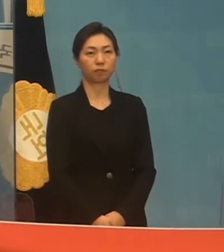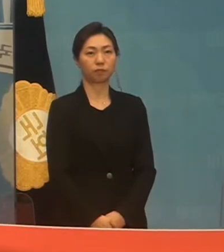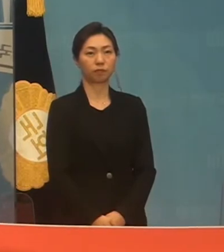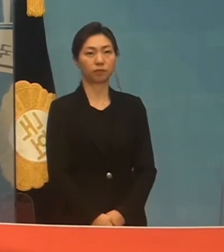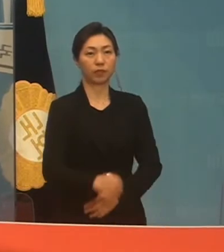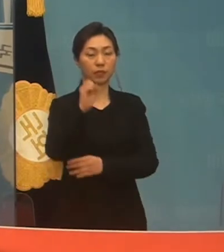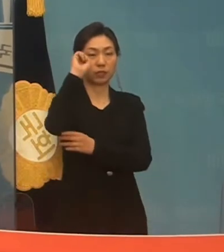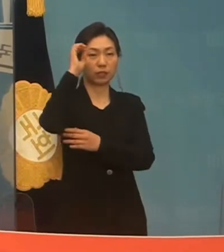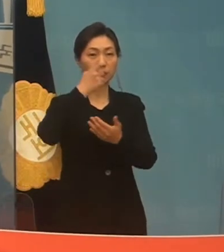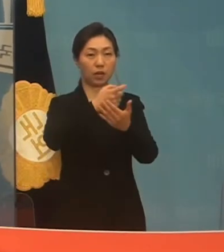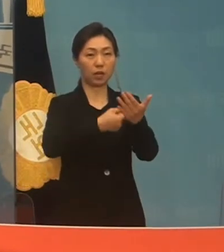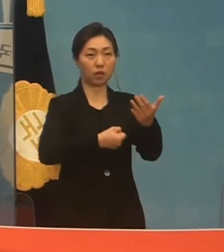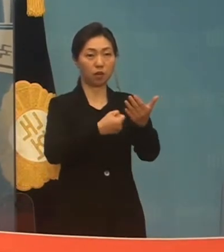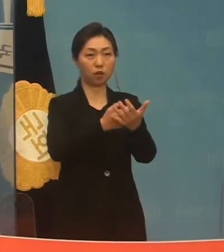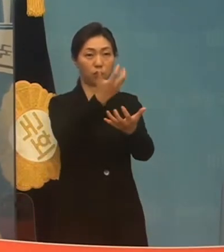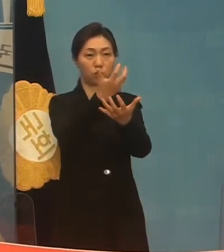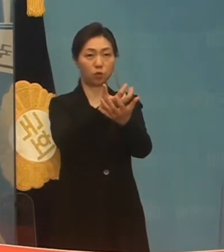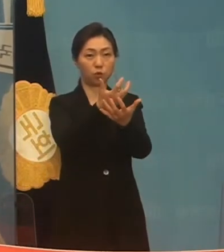기자회견문.